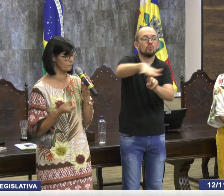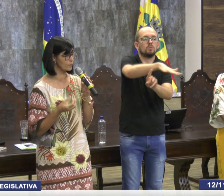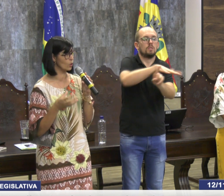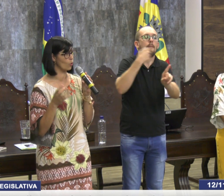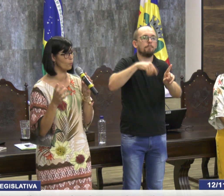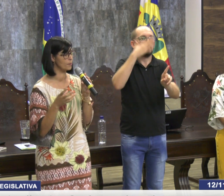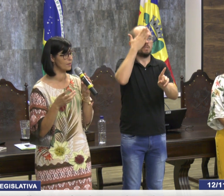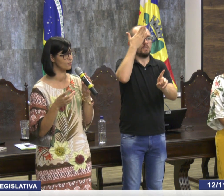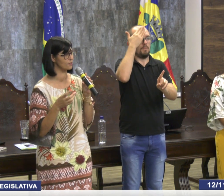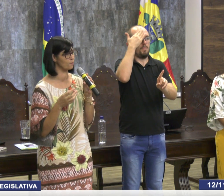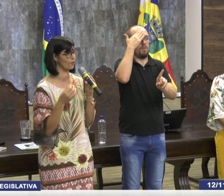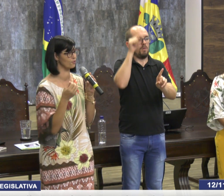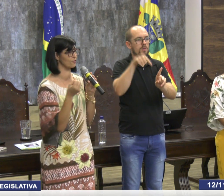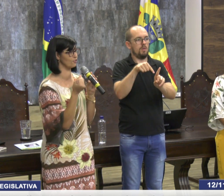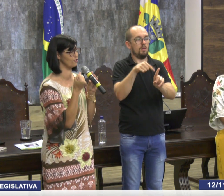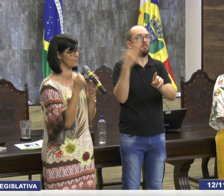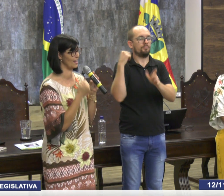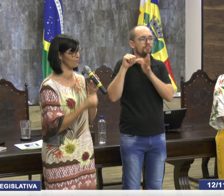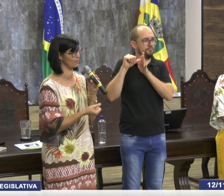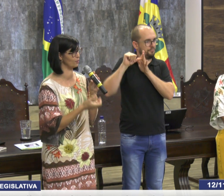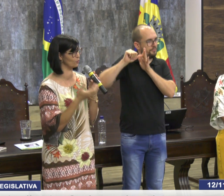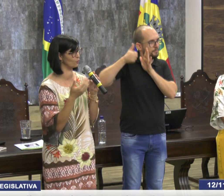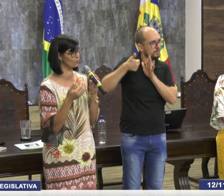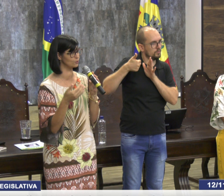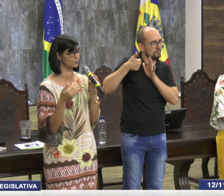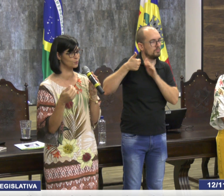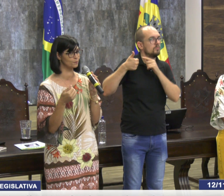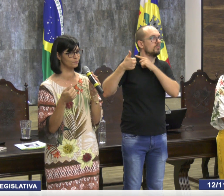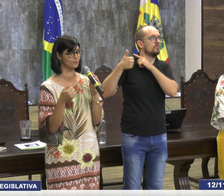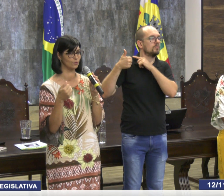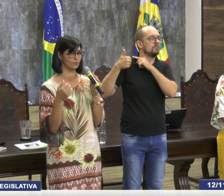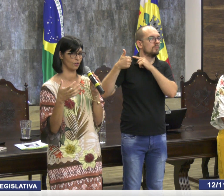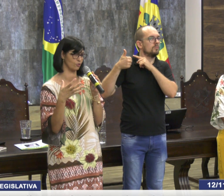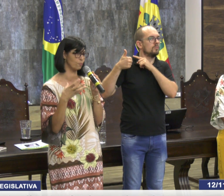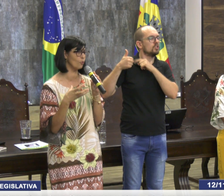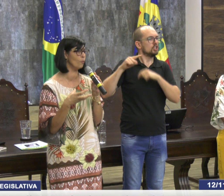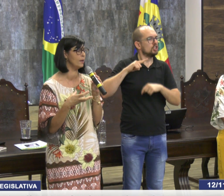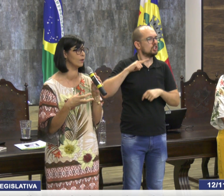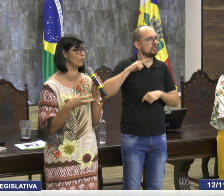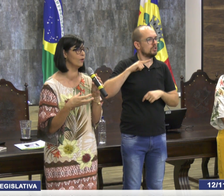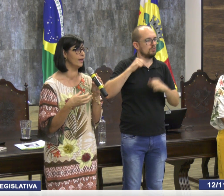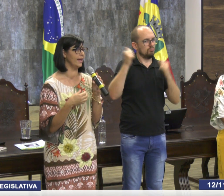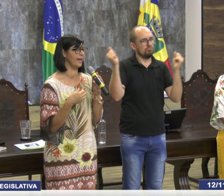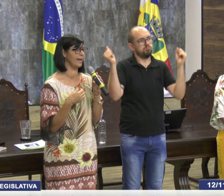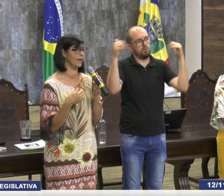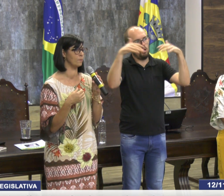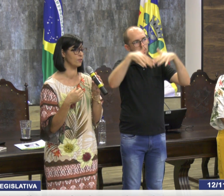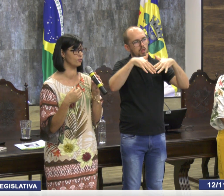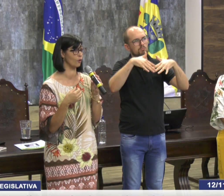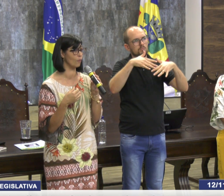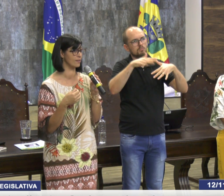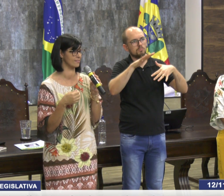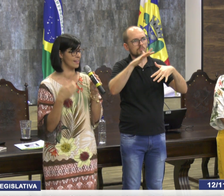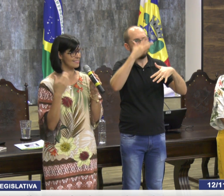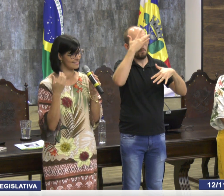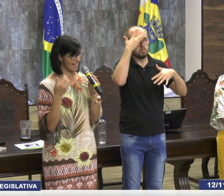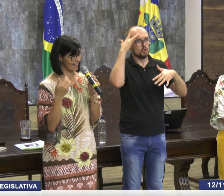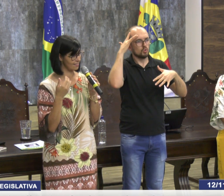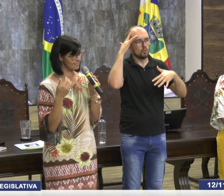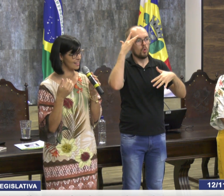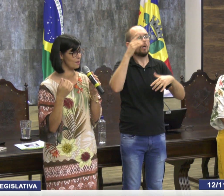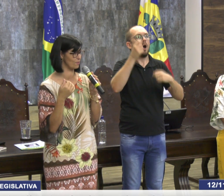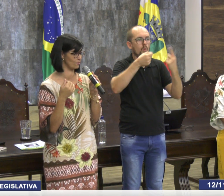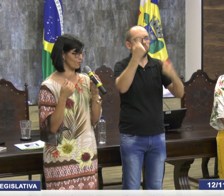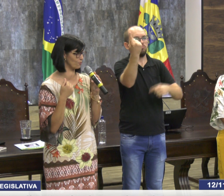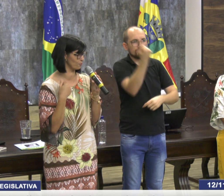soubesse. Com o primeiro simpósio, a gente teve no nosso público pessoas